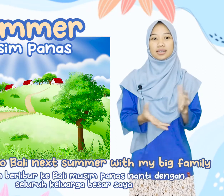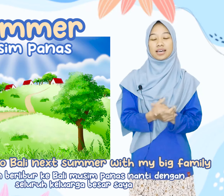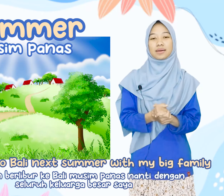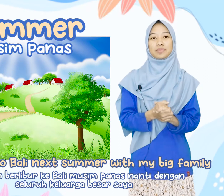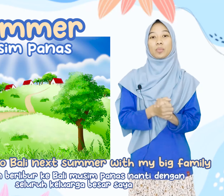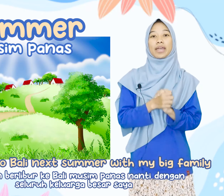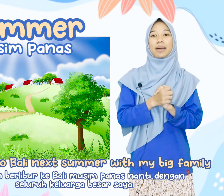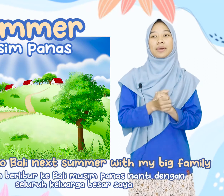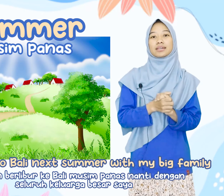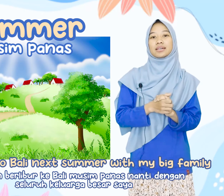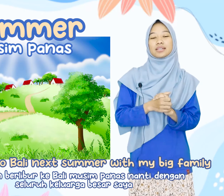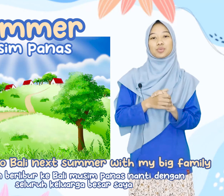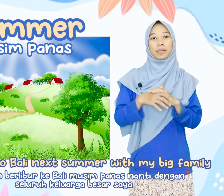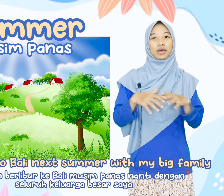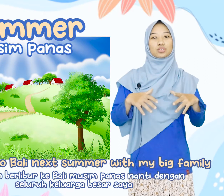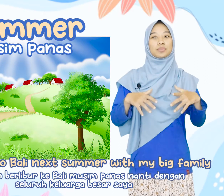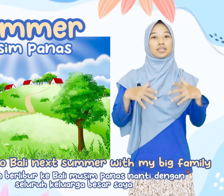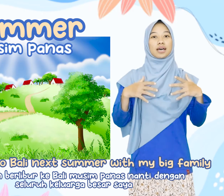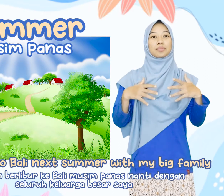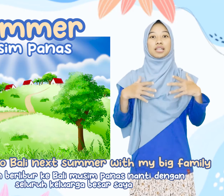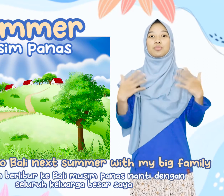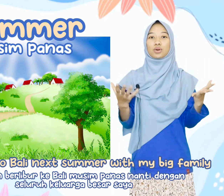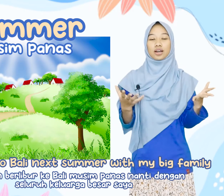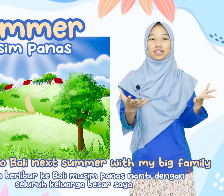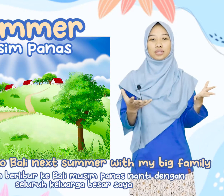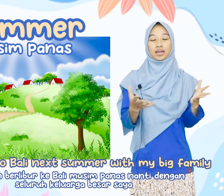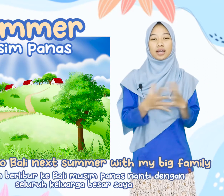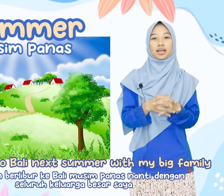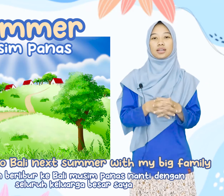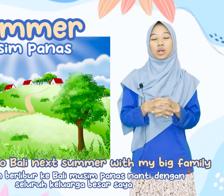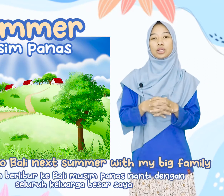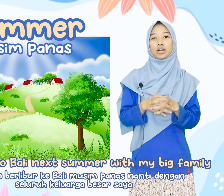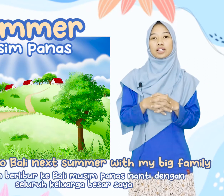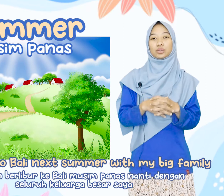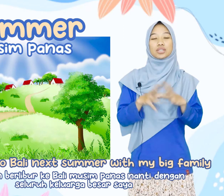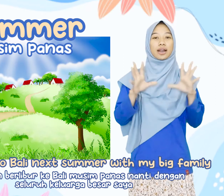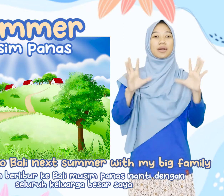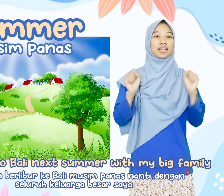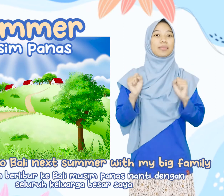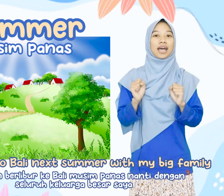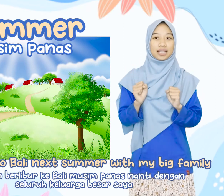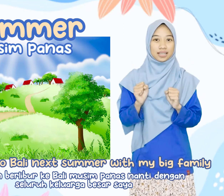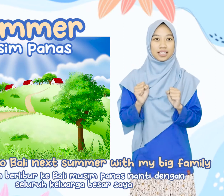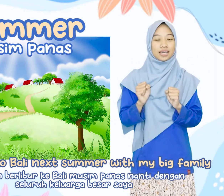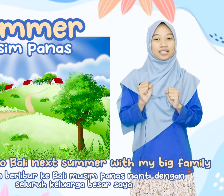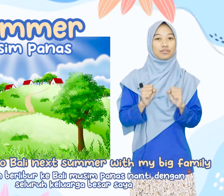Nah, supaya apa? Supaya mereka juga bisa berlibur gitu. Karena kan kalau di luar negeri itu jarang banget ada matahari. And for